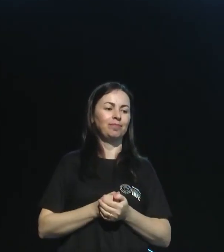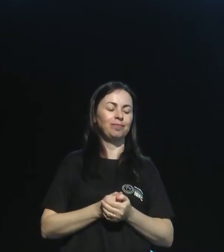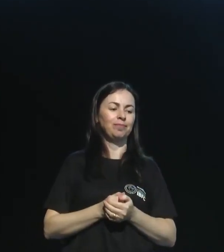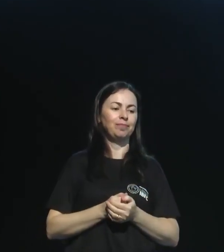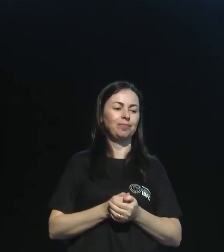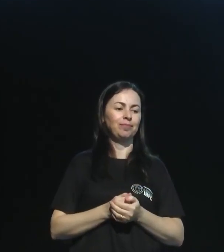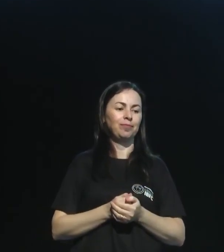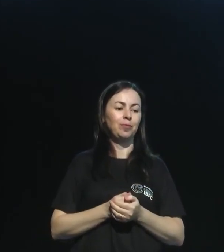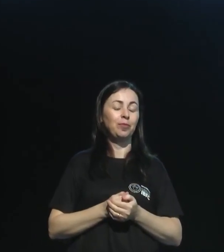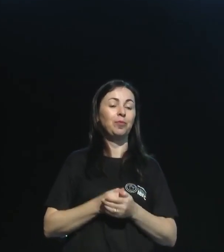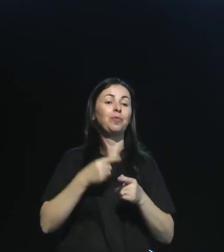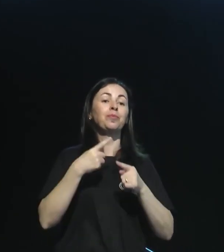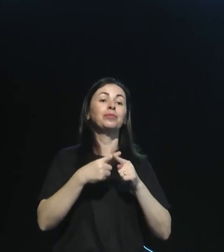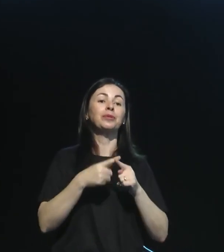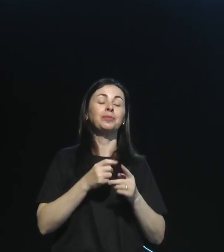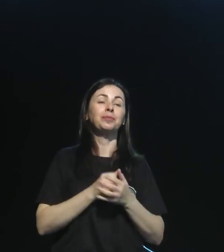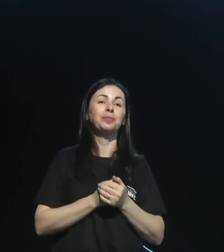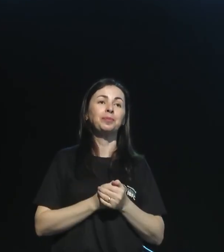A verdade